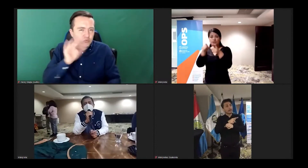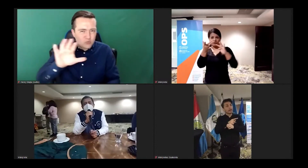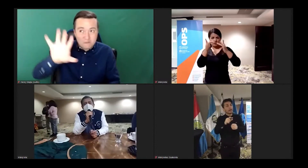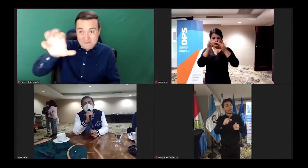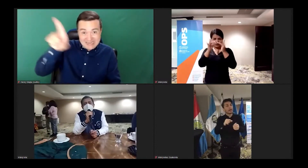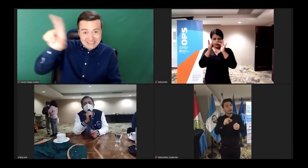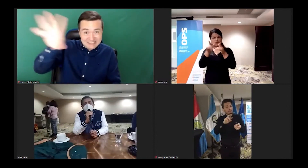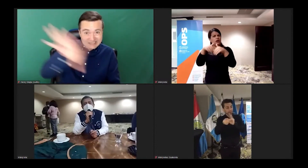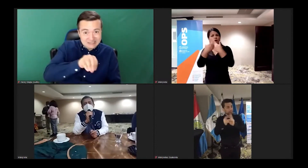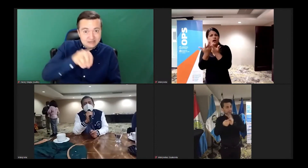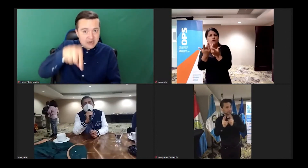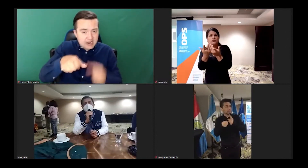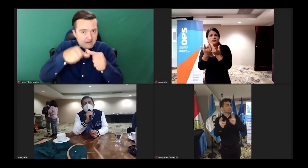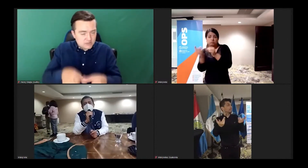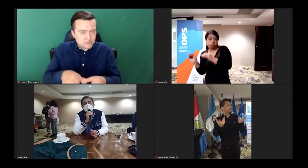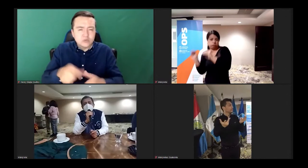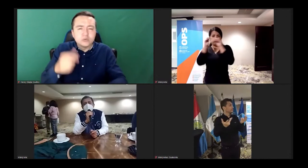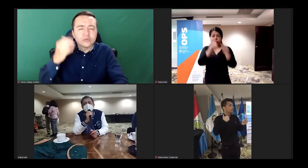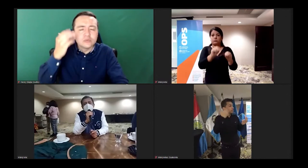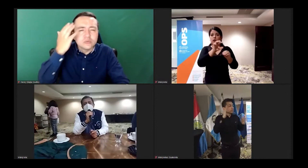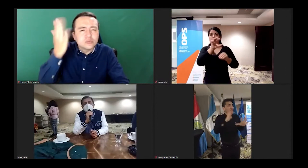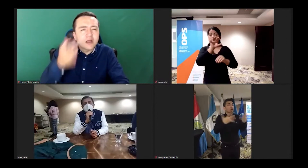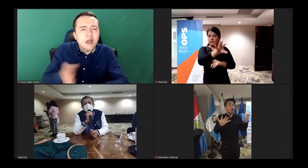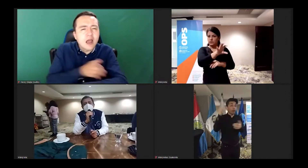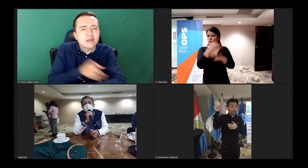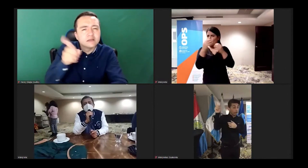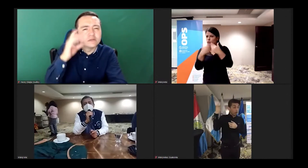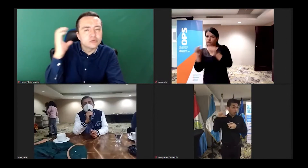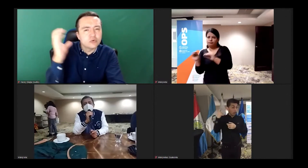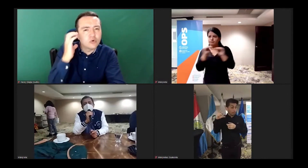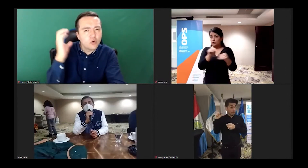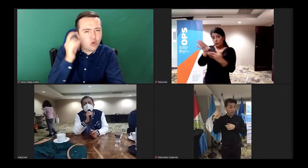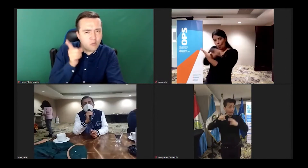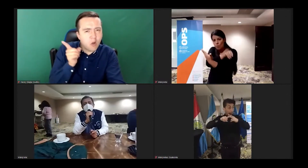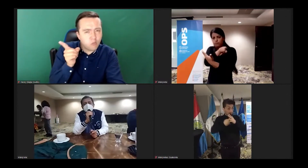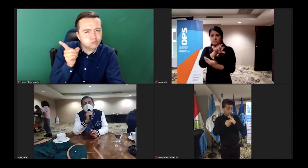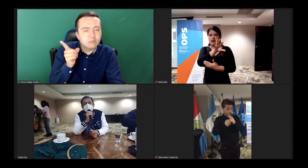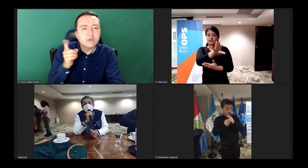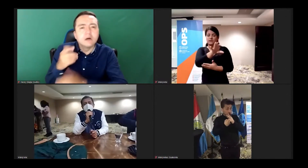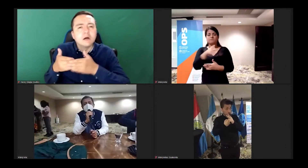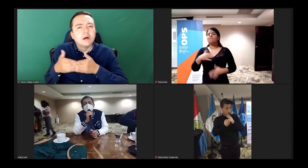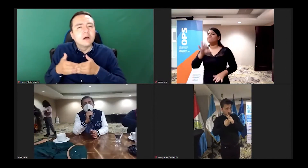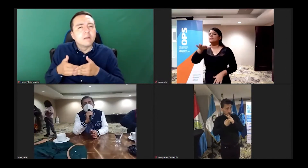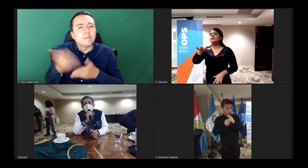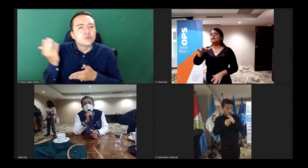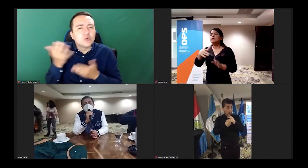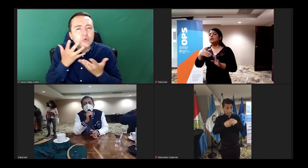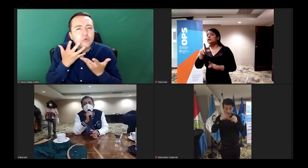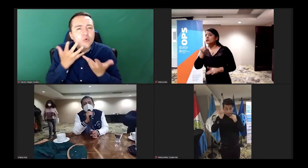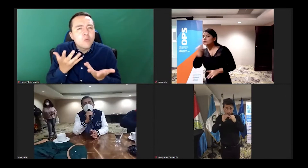relevos. No sé si al principio en Colombia empezaron con